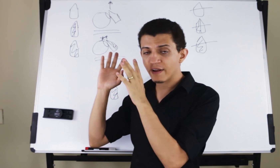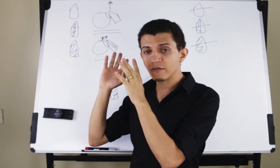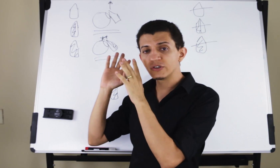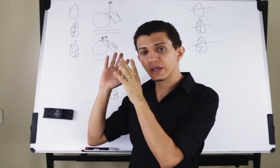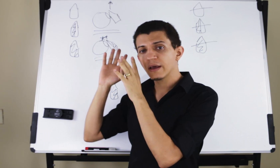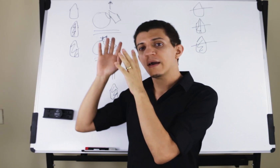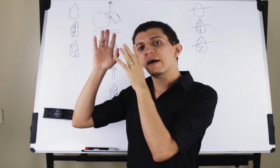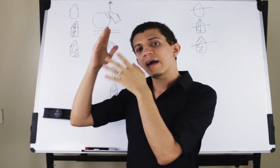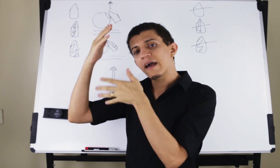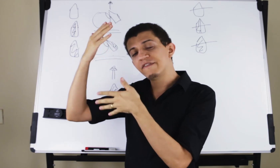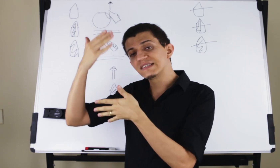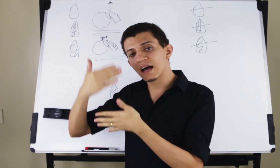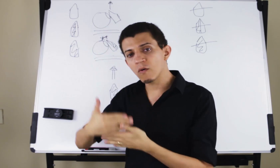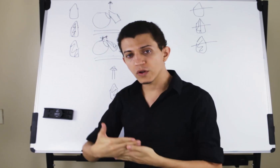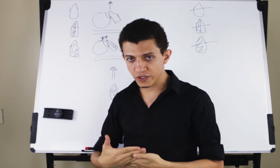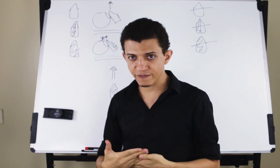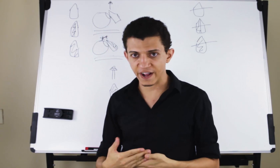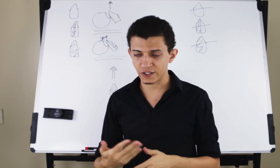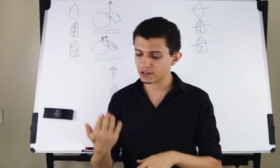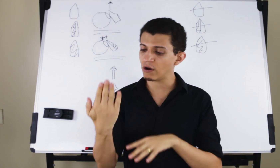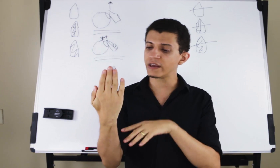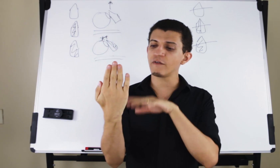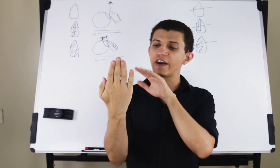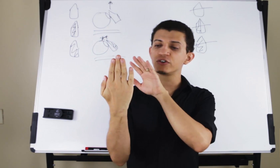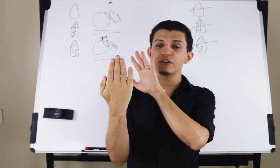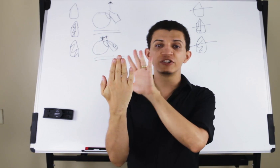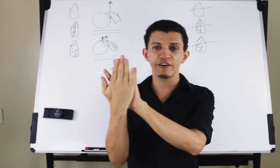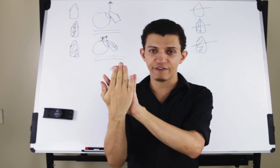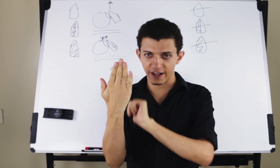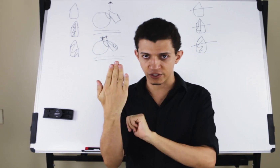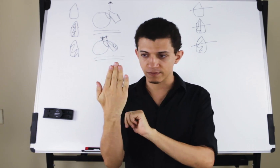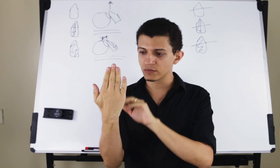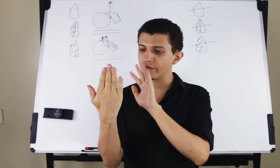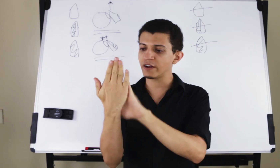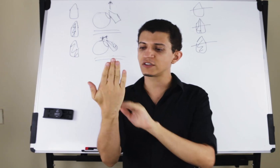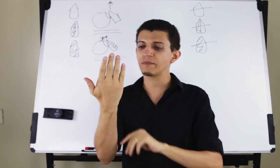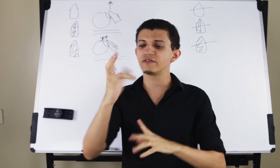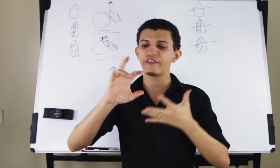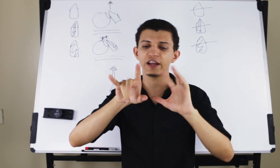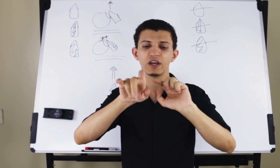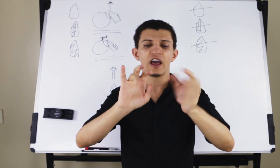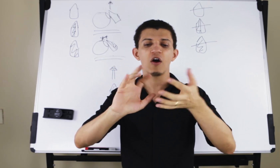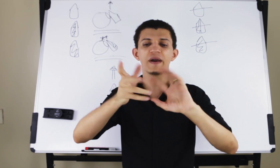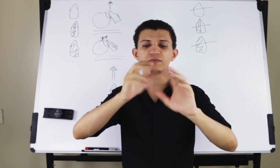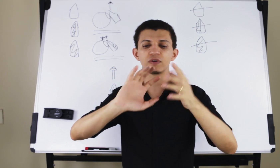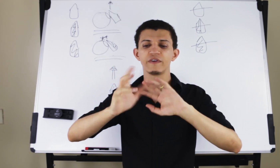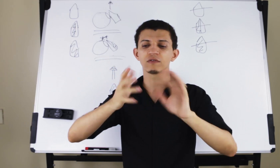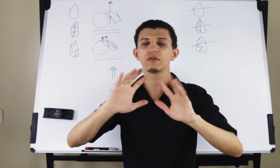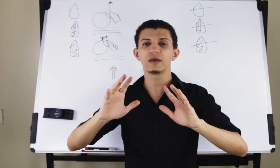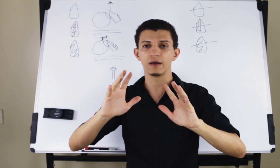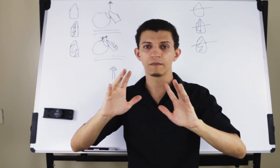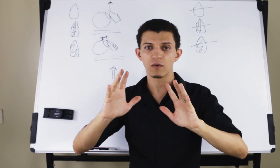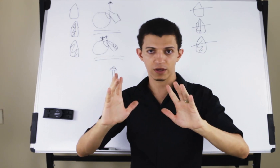falando de visão de frente. Então aqui eu vejo de frente. Estou vendo sempre de frente, eu mesmo estou vendo tudo aqui,